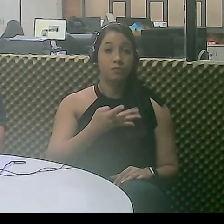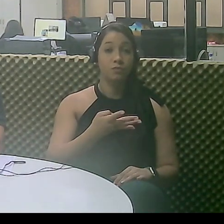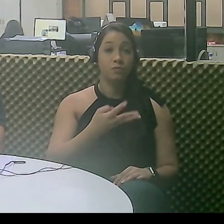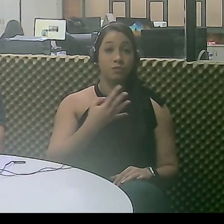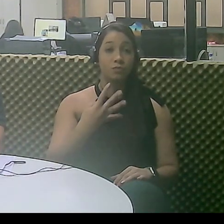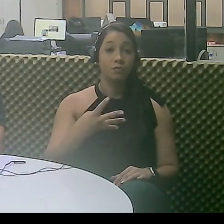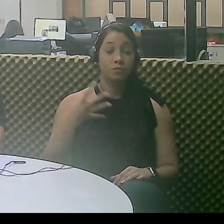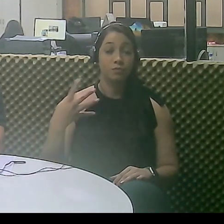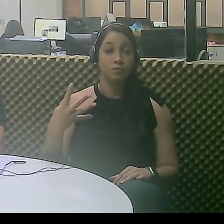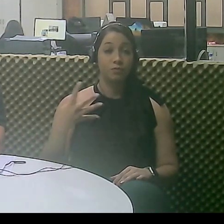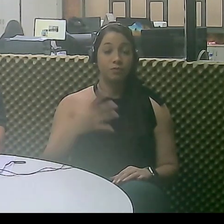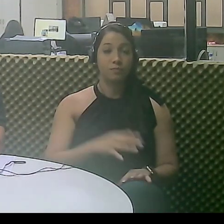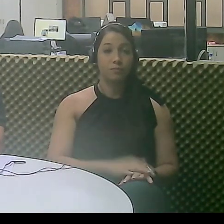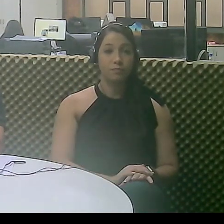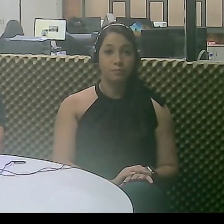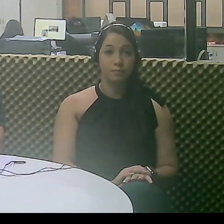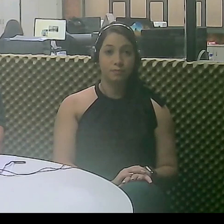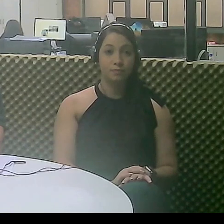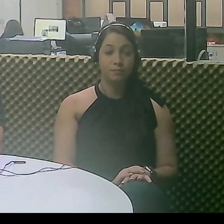3215-2444.